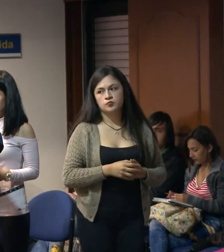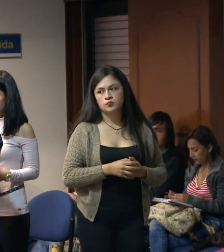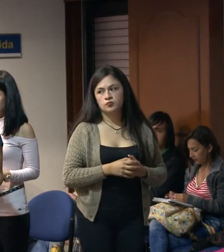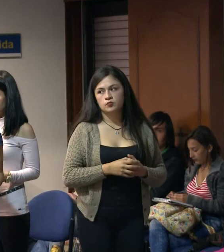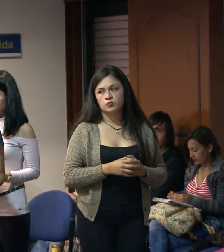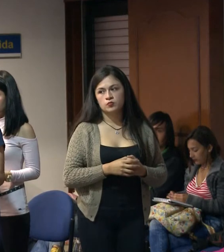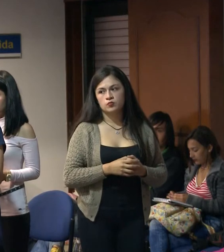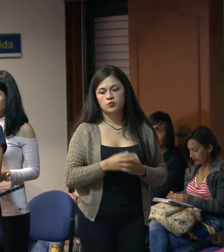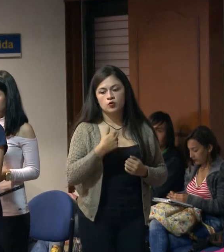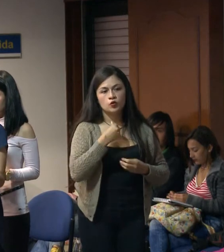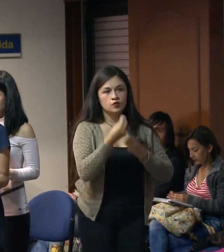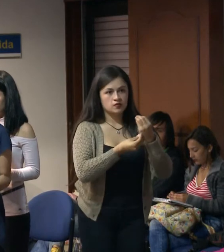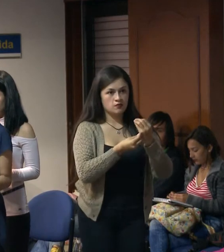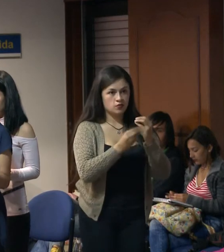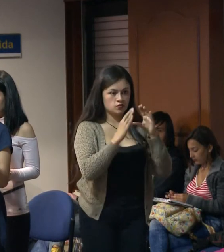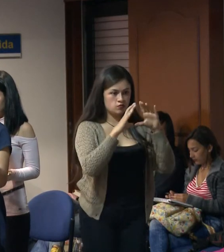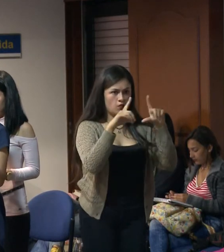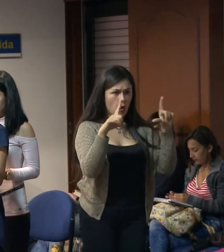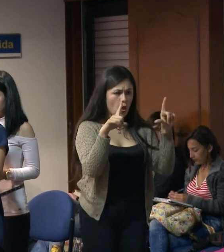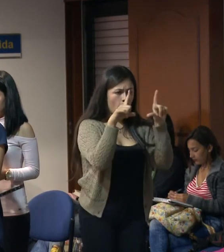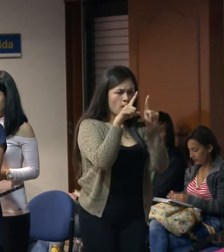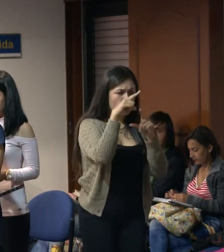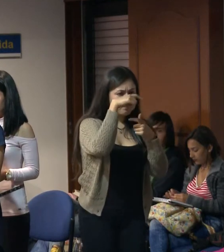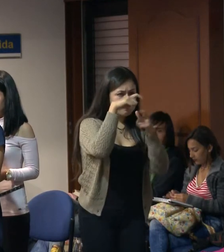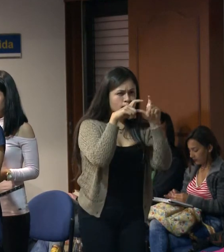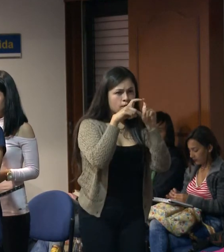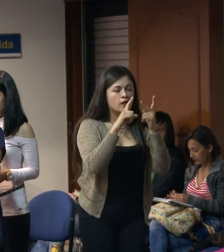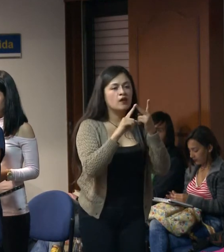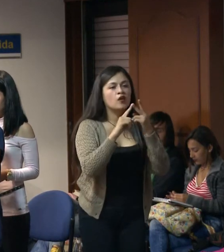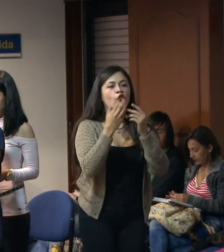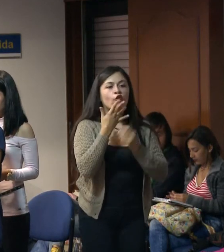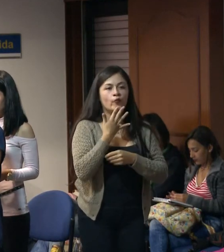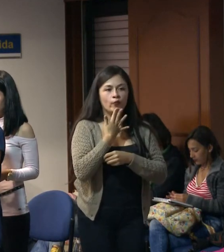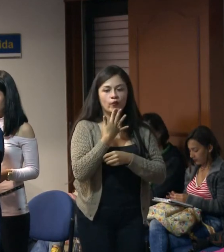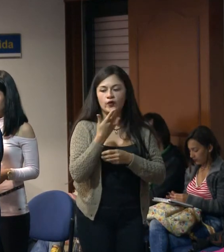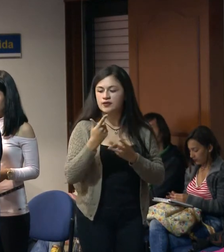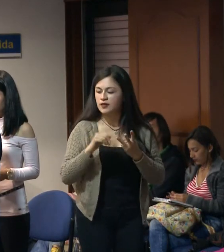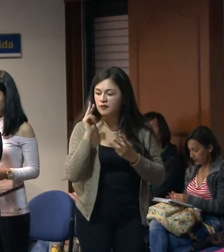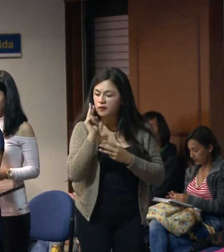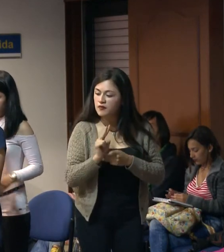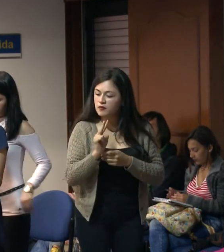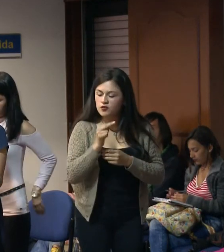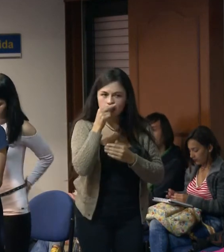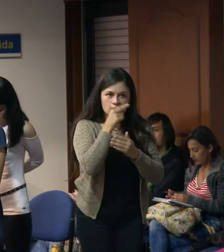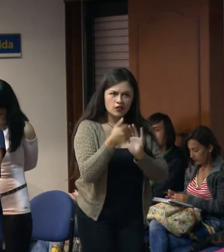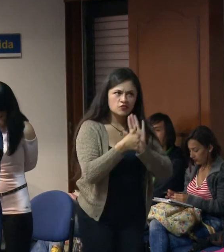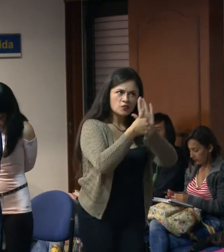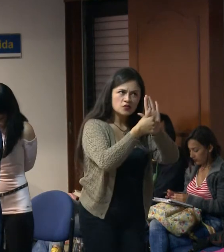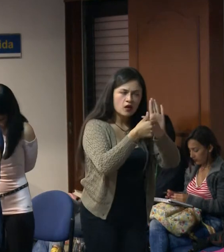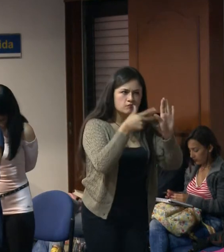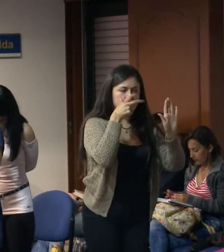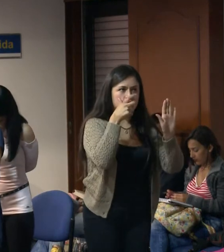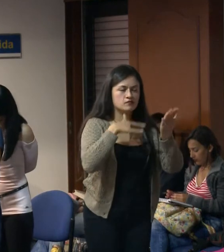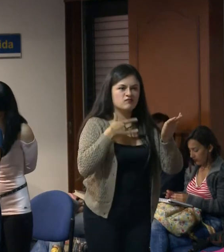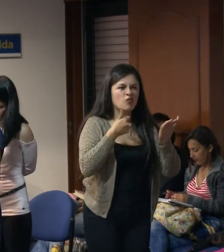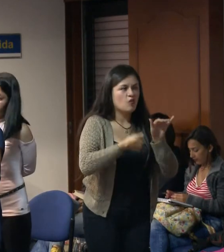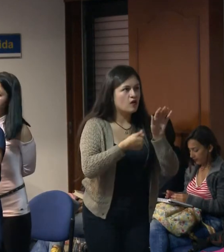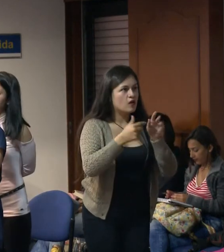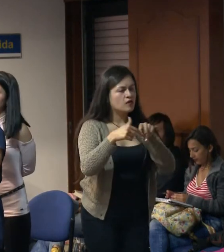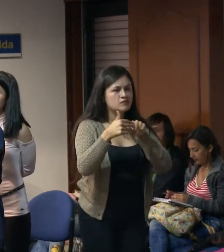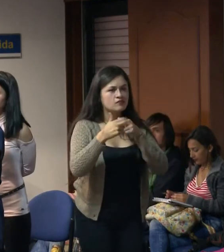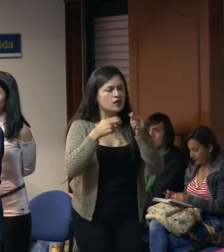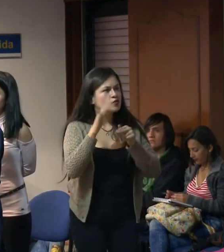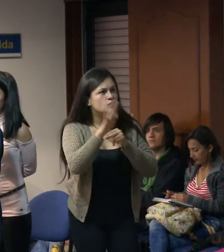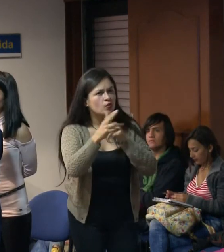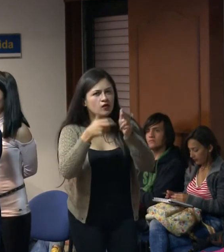tuvimos en cuenta los tamaños, los colores y veíamos la reacción que cada niño tenía respecto al